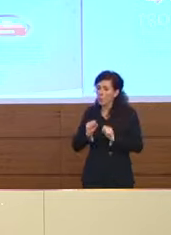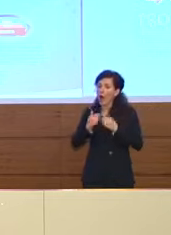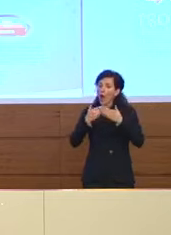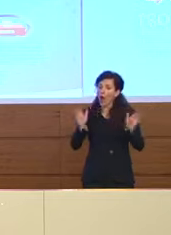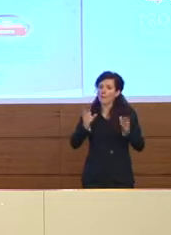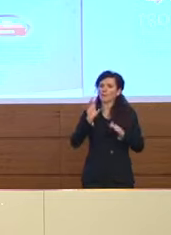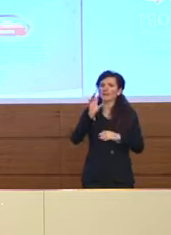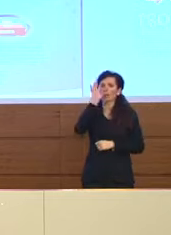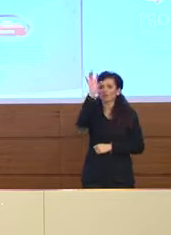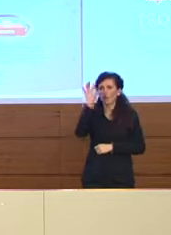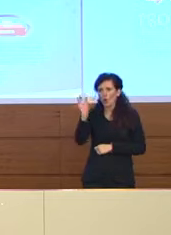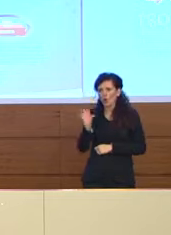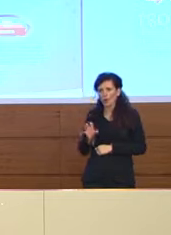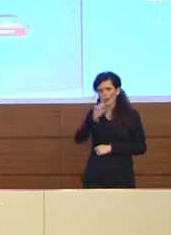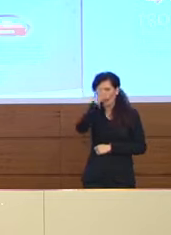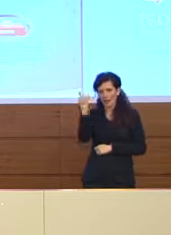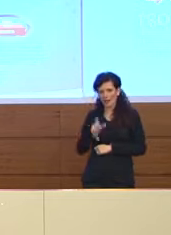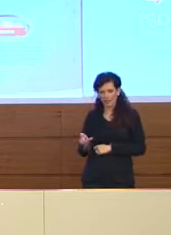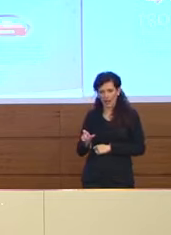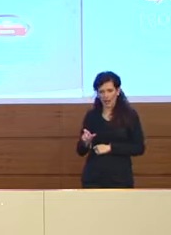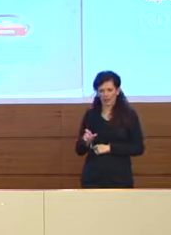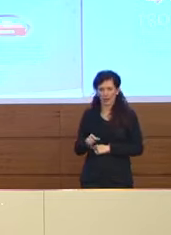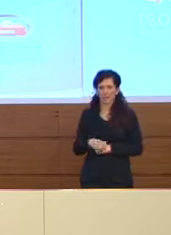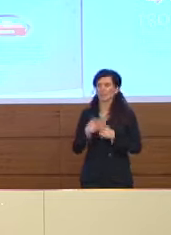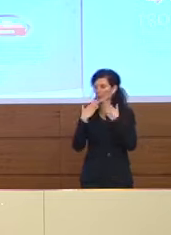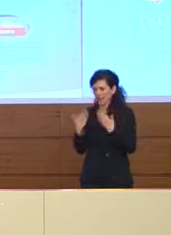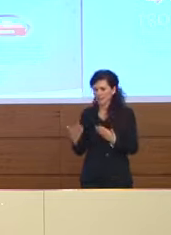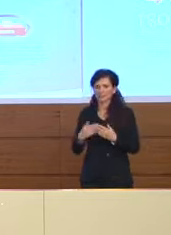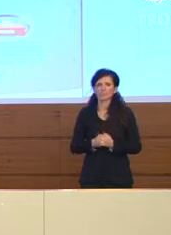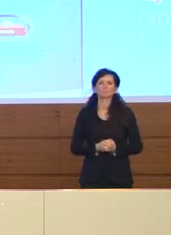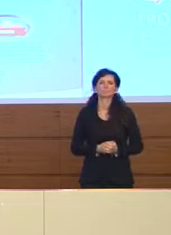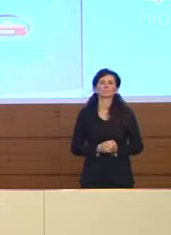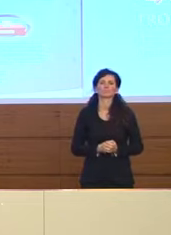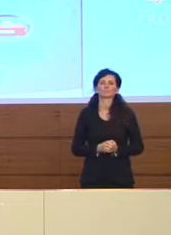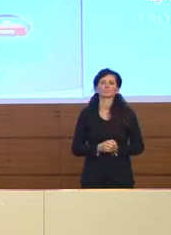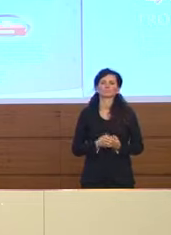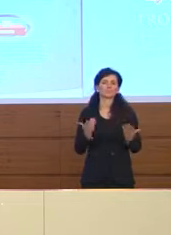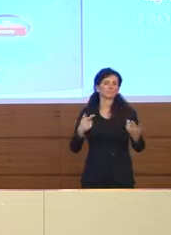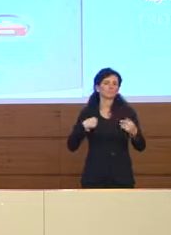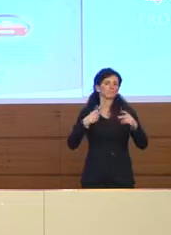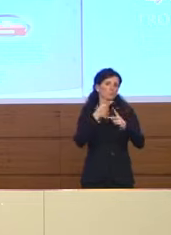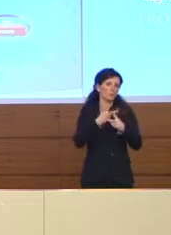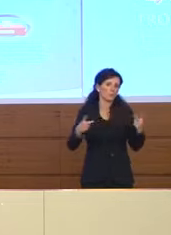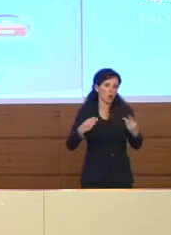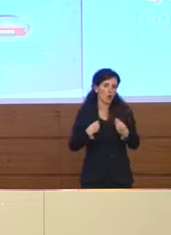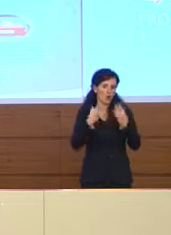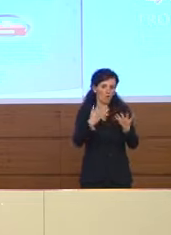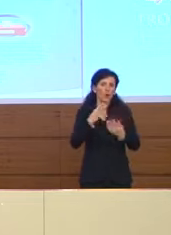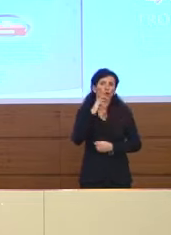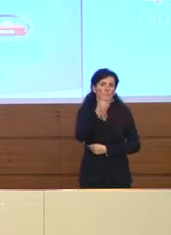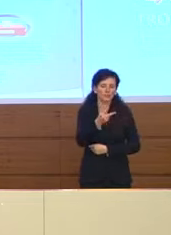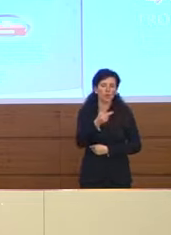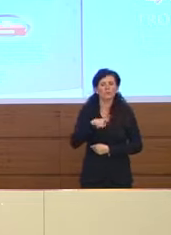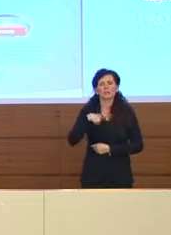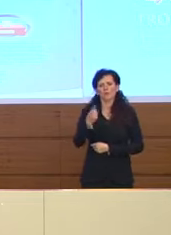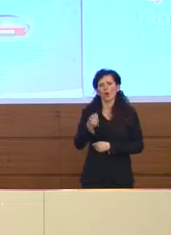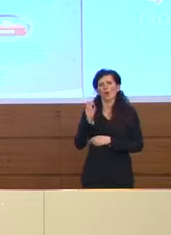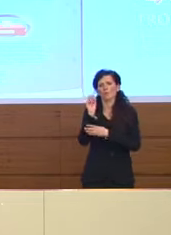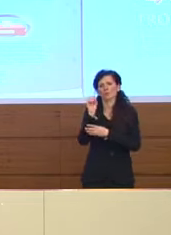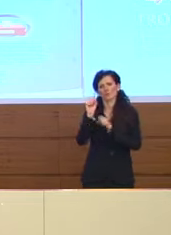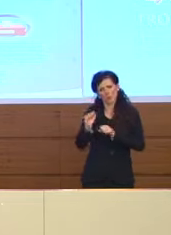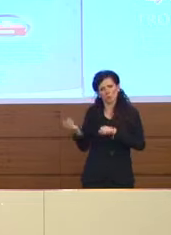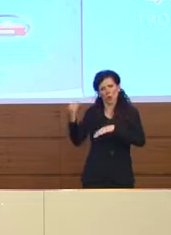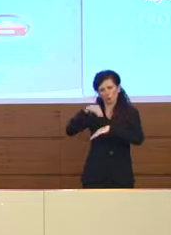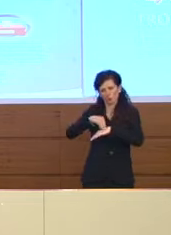grazie allora prova a dare delle risposte e poi il professore può integrare